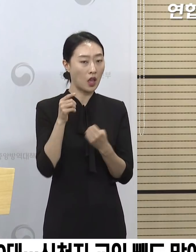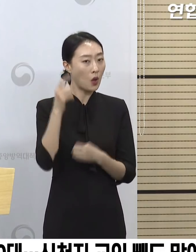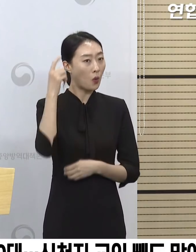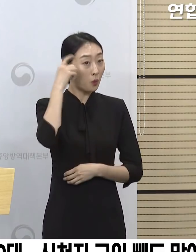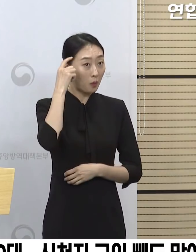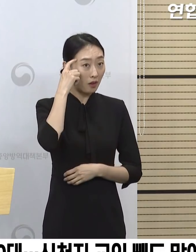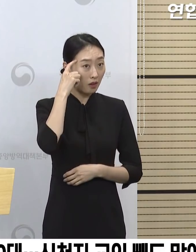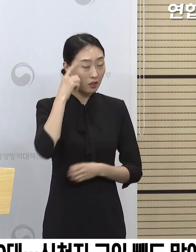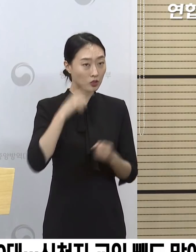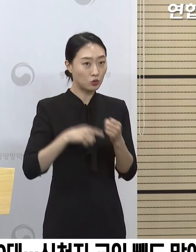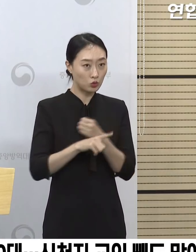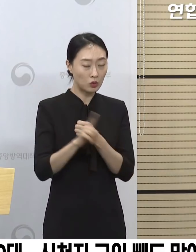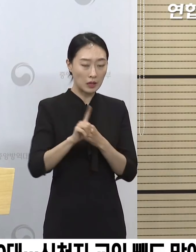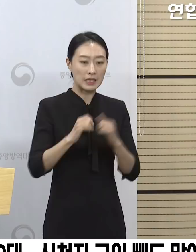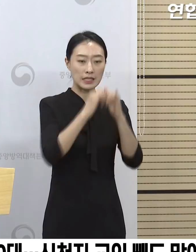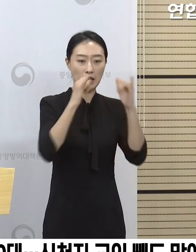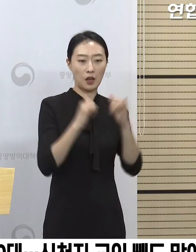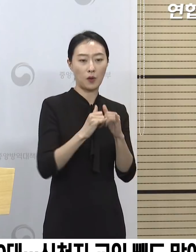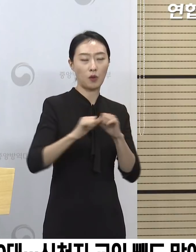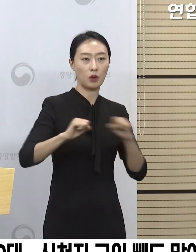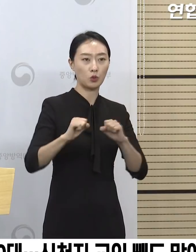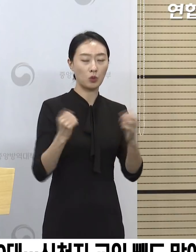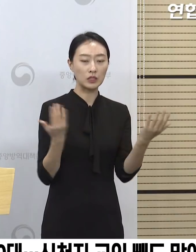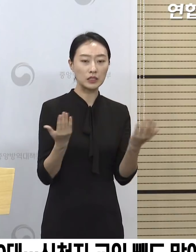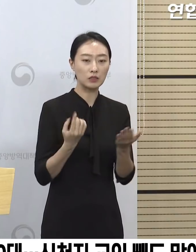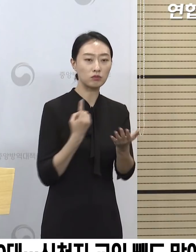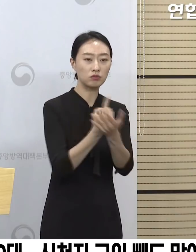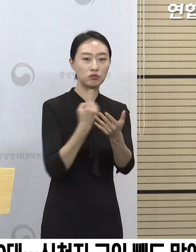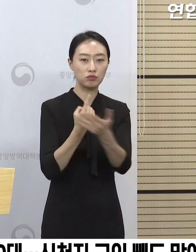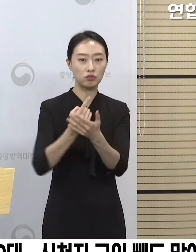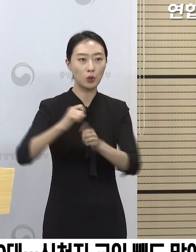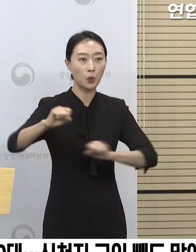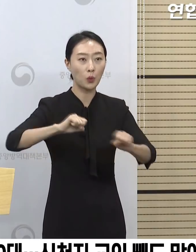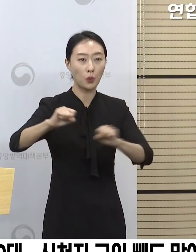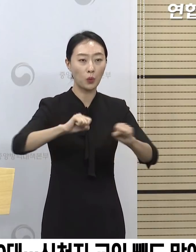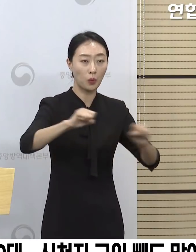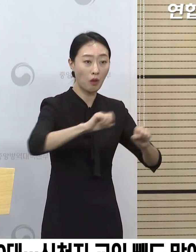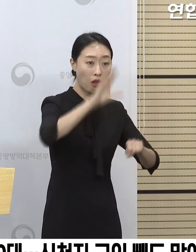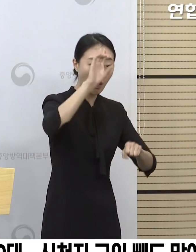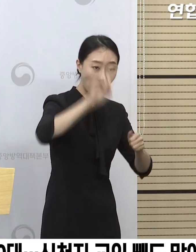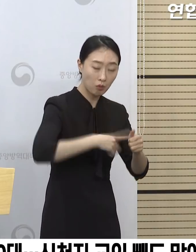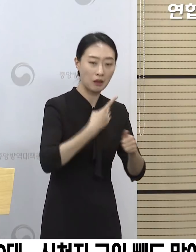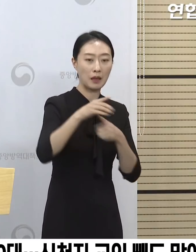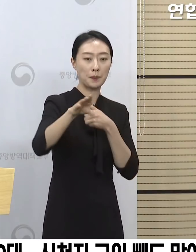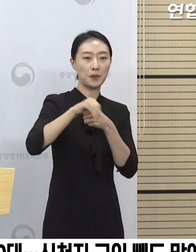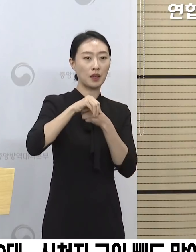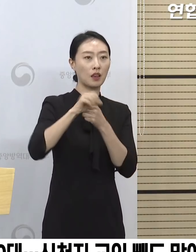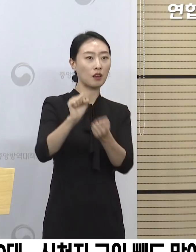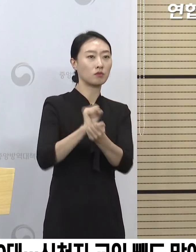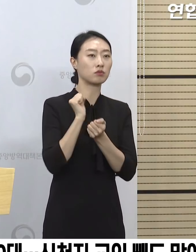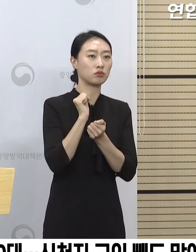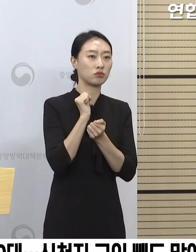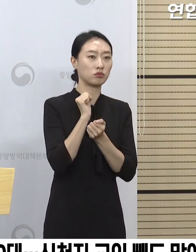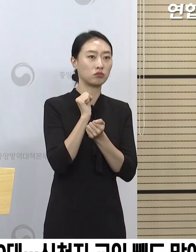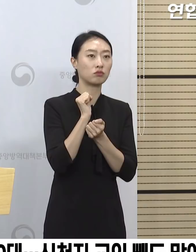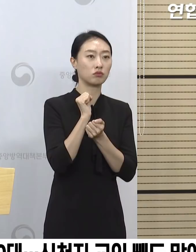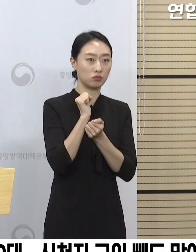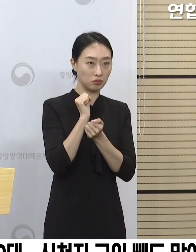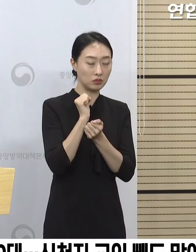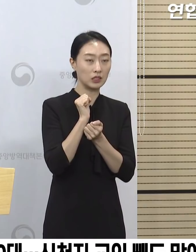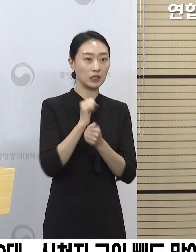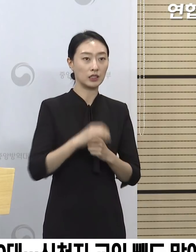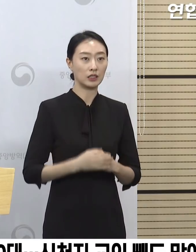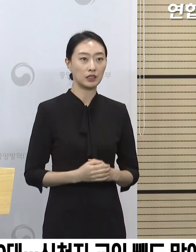아무래도 사회활동을 활발하게 하기 때문에 노출될 그런 가능성이 상당히 많고, 그래서 이제